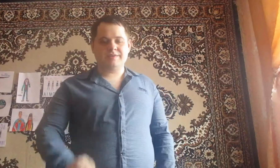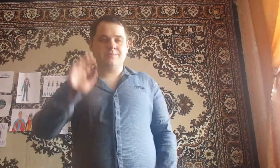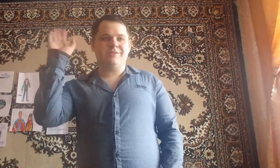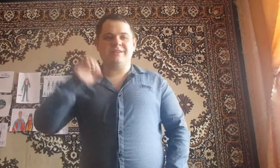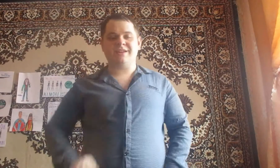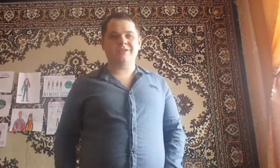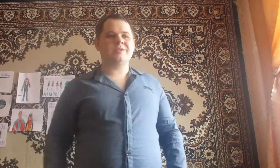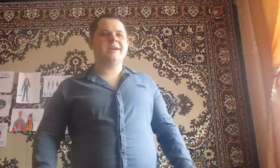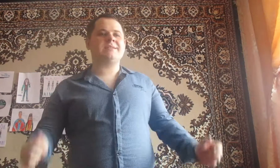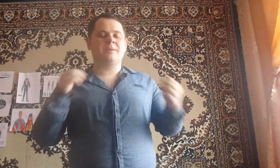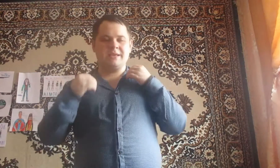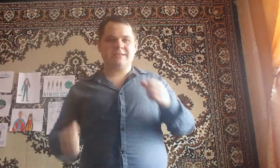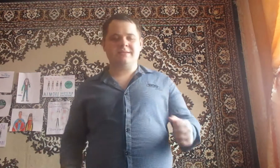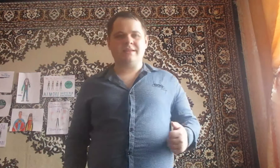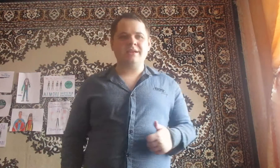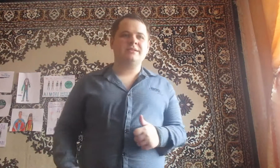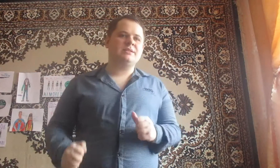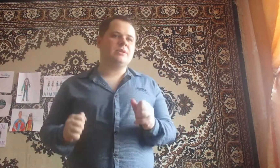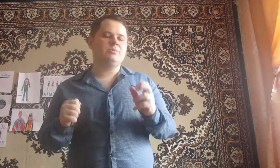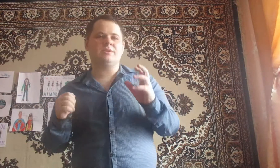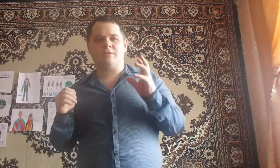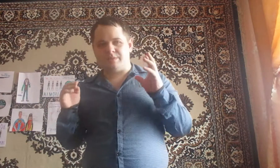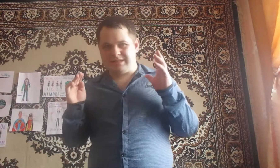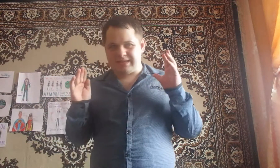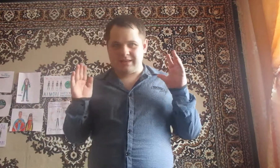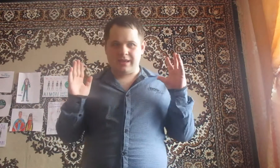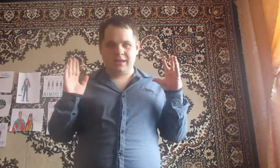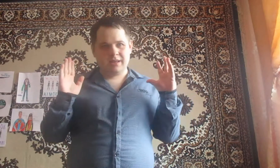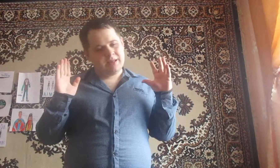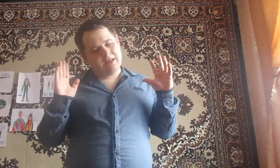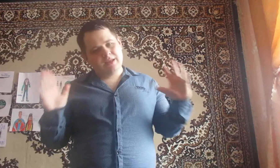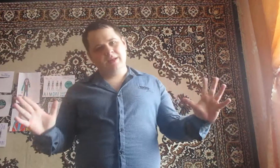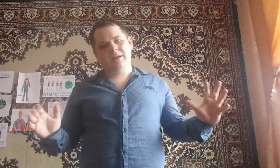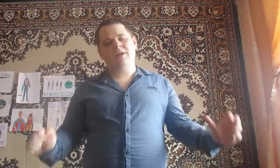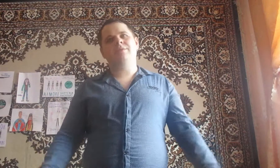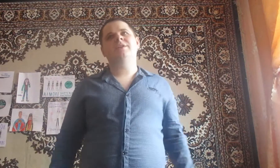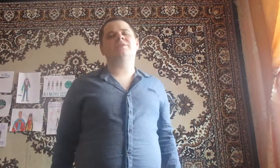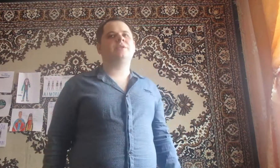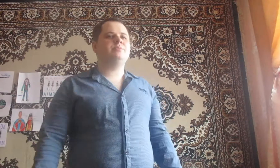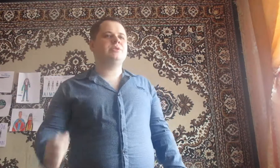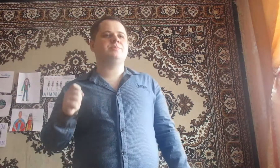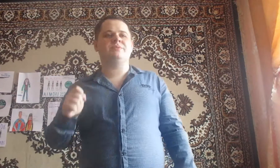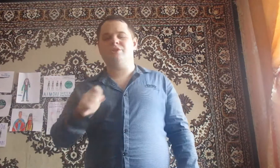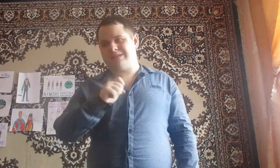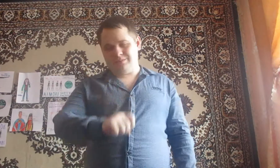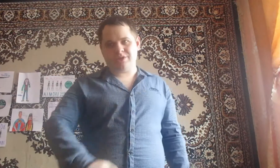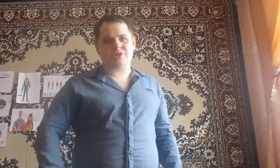Всем привет, дорогие друзья, с вами я, Сластер X. Сегодня будет такой специальный кавер, который будет посвящен сегодняшнему